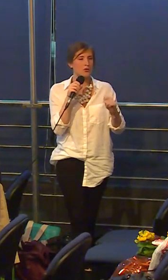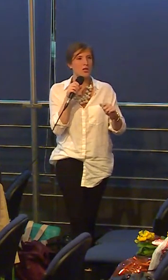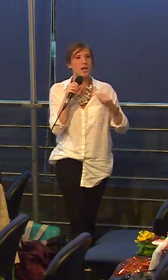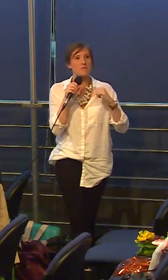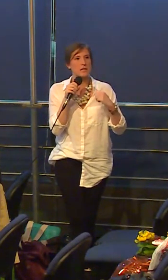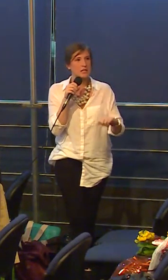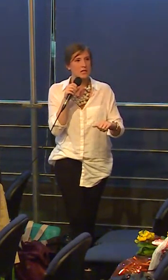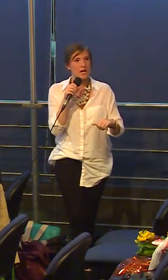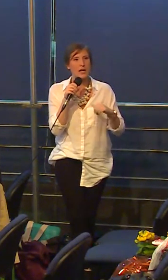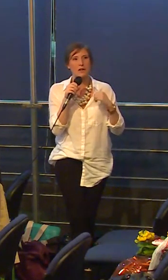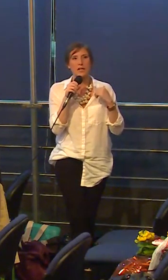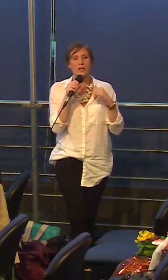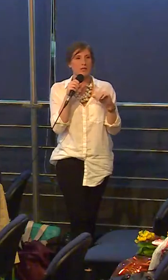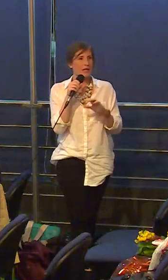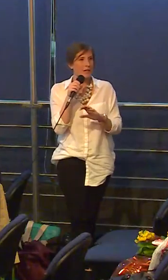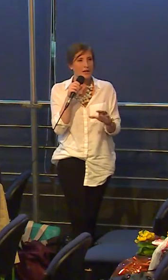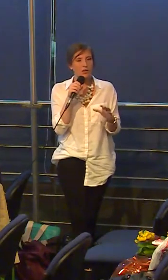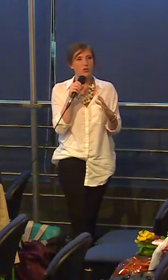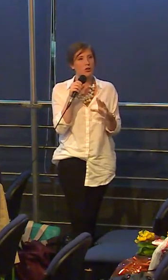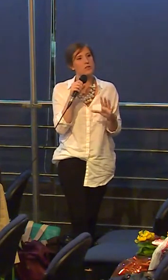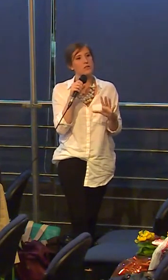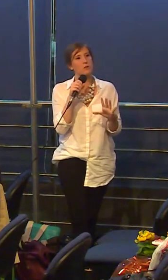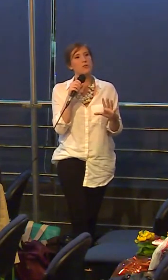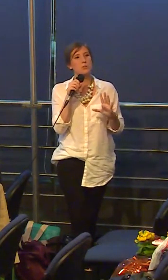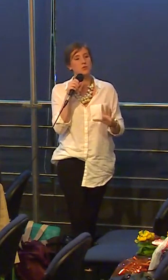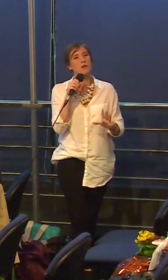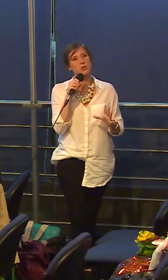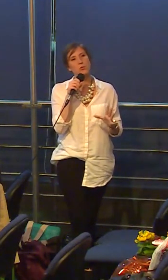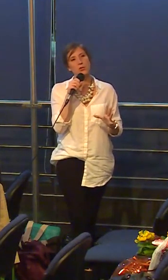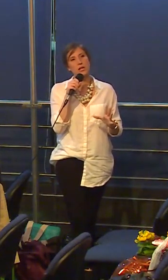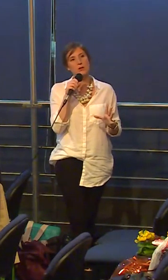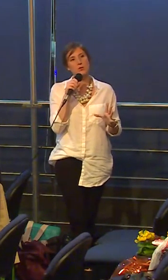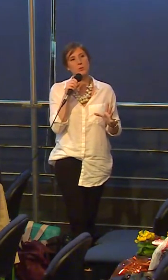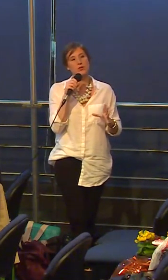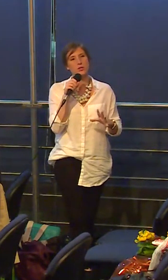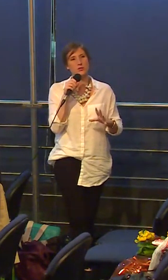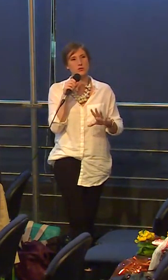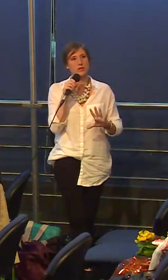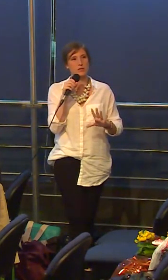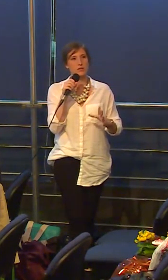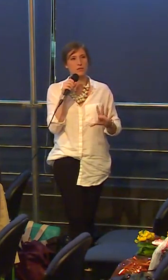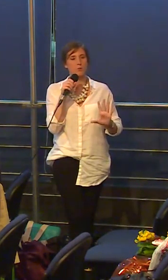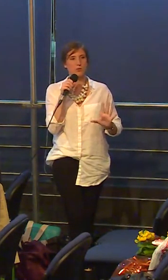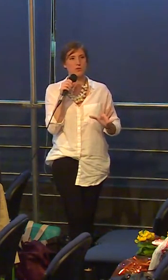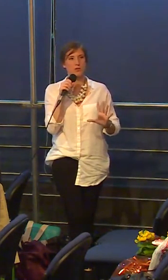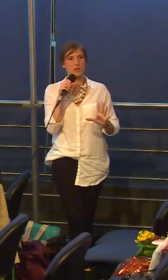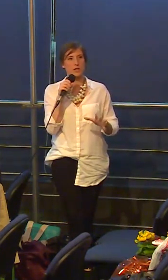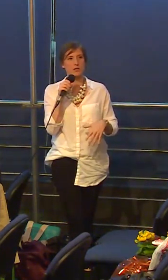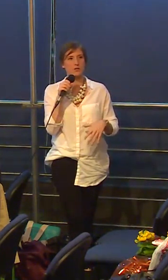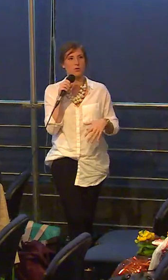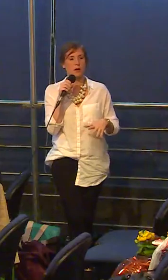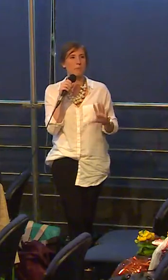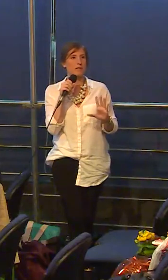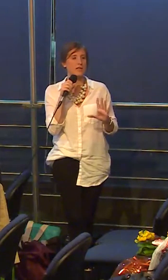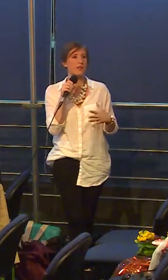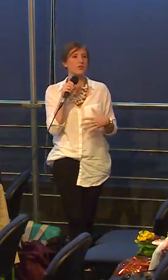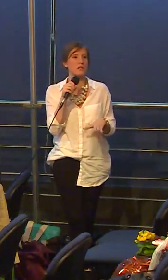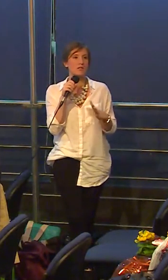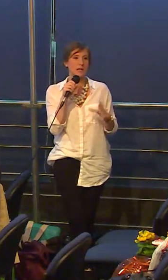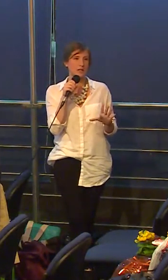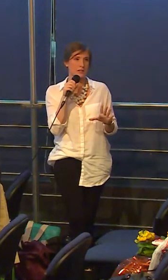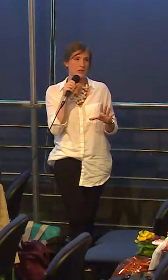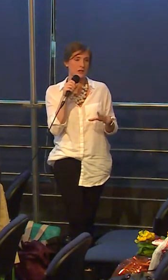tallar, cortar, martillar, taladrar, todo ese tema lo hicimos más como con el adulto mayor, entonces ese fue el proceso que se hizo a partir